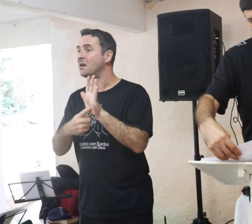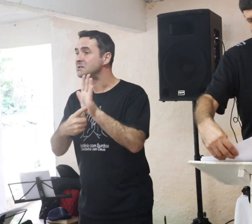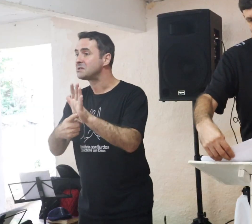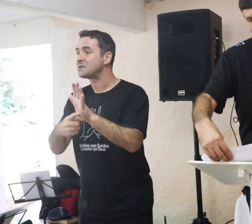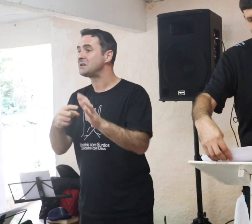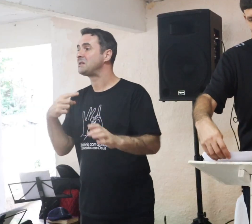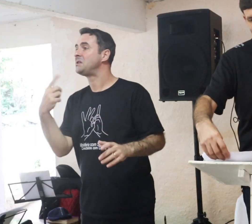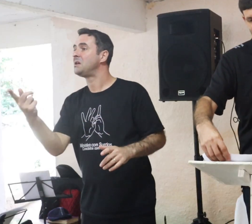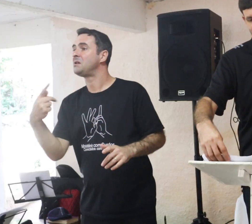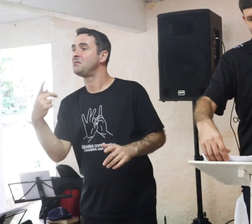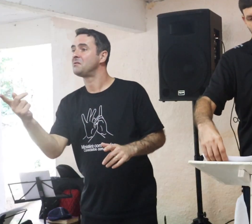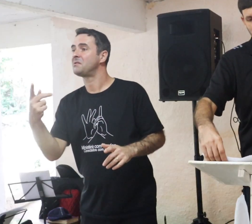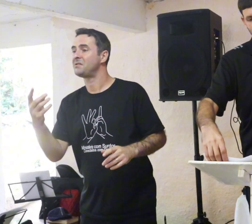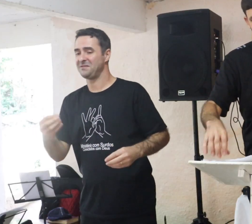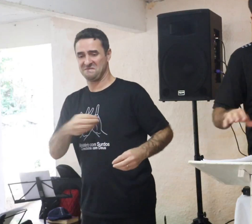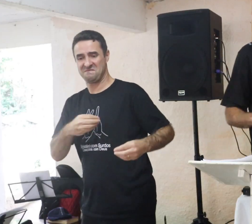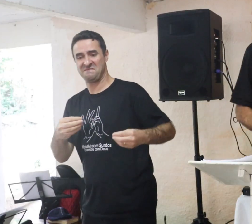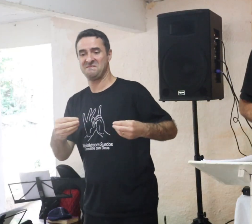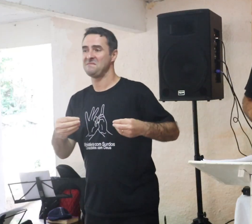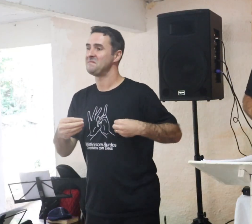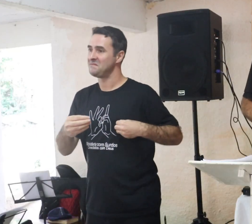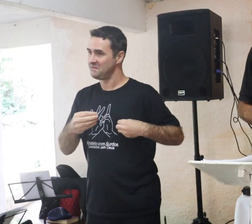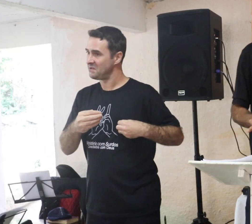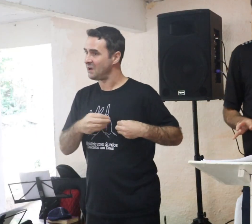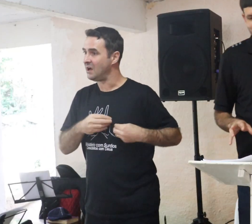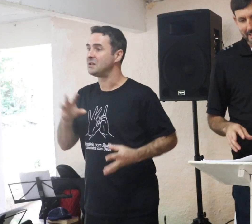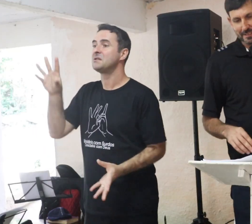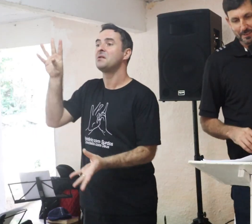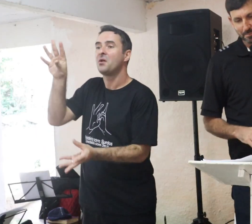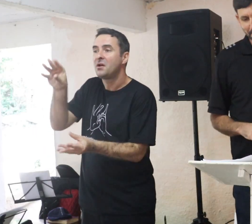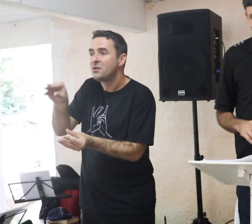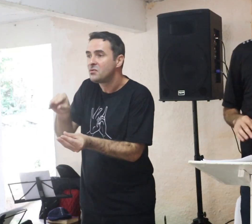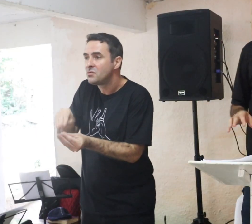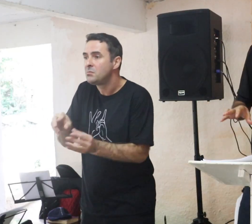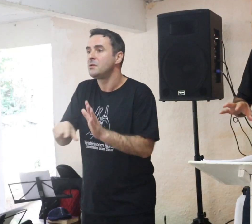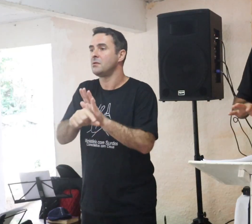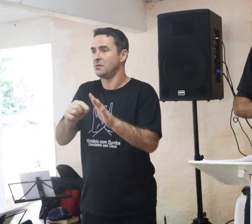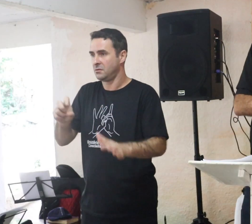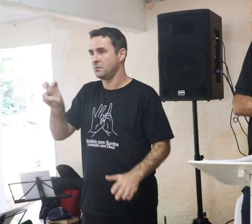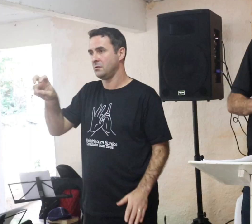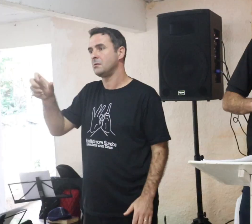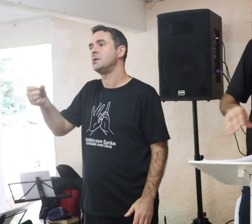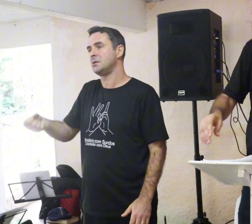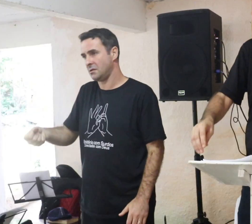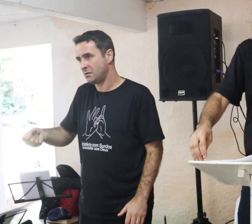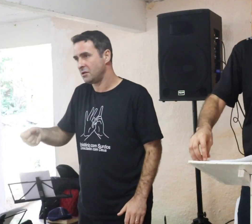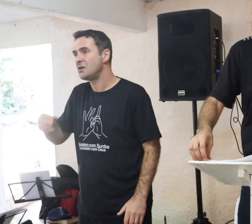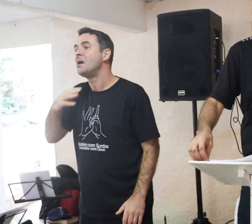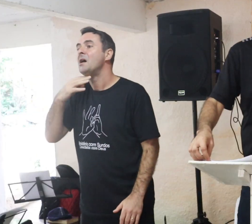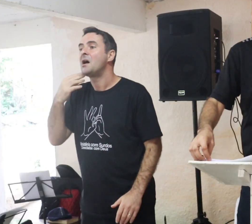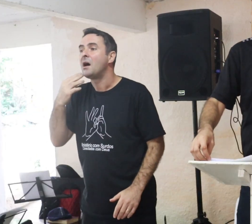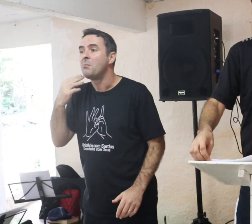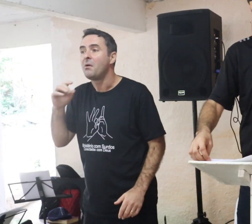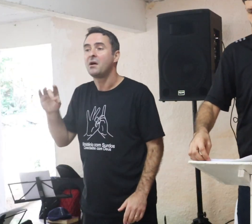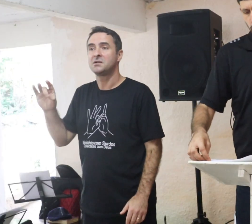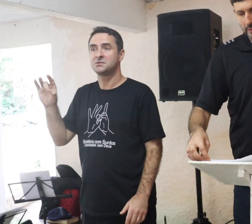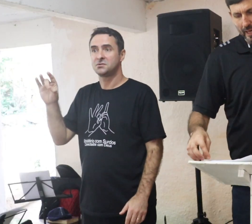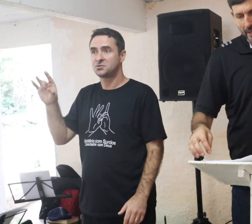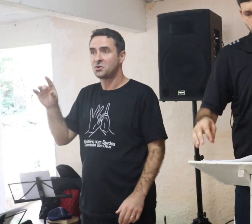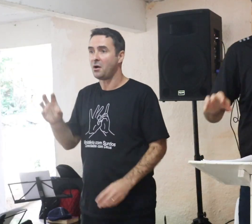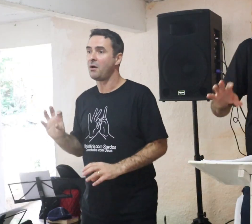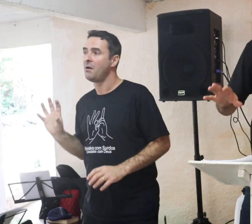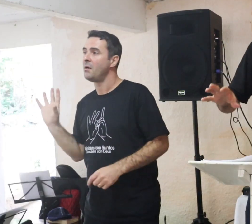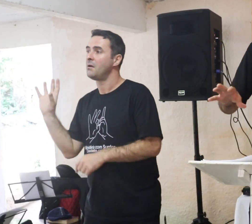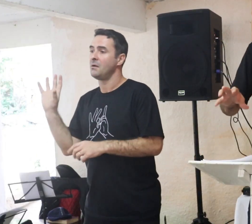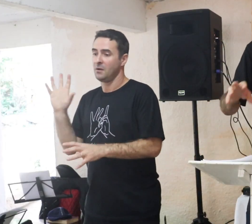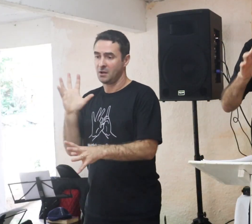para o pecado. Então, resumindo esse versículo 56, a morte não é simplesmente assim,